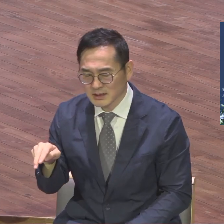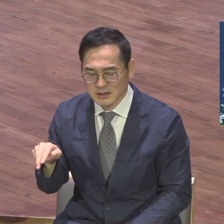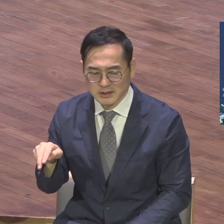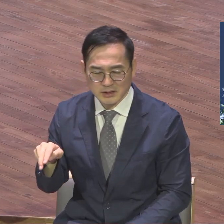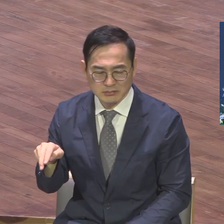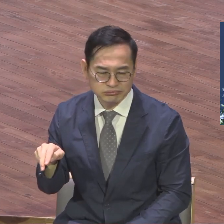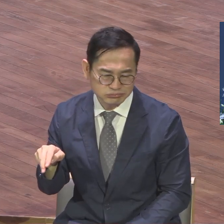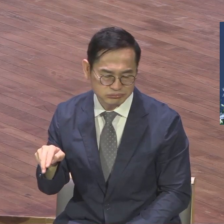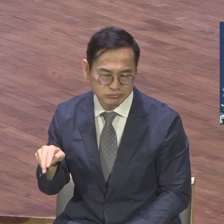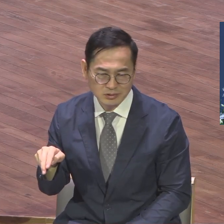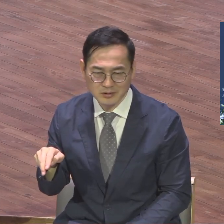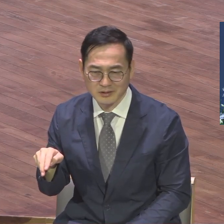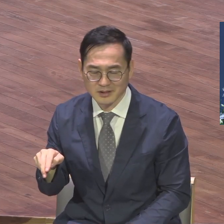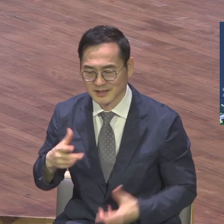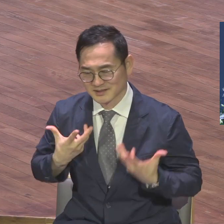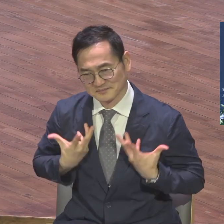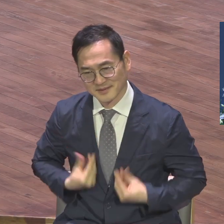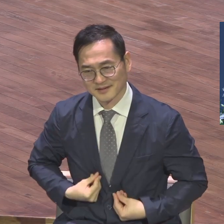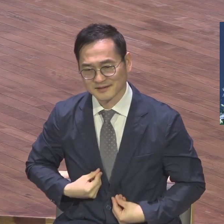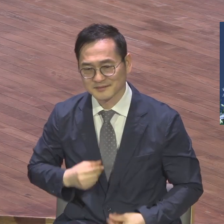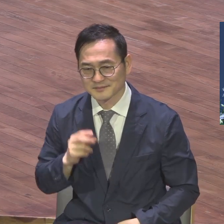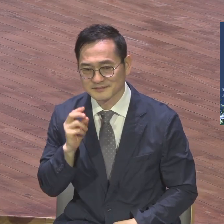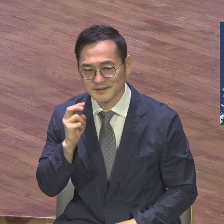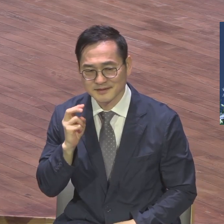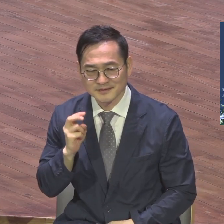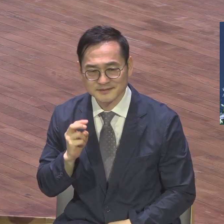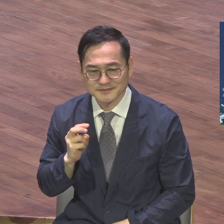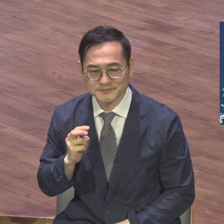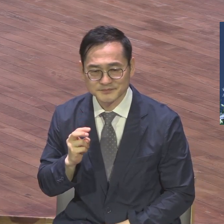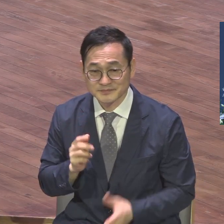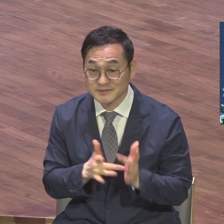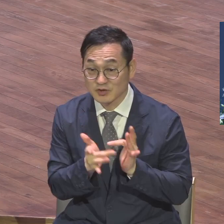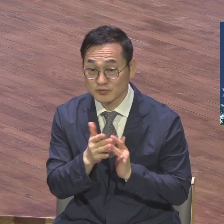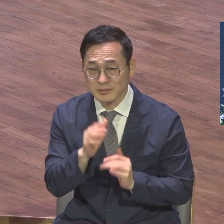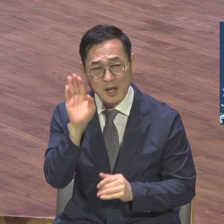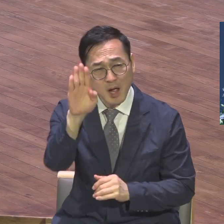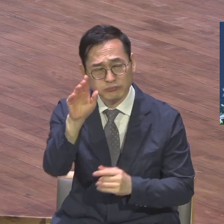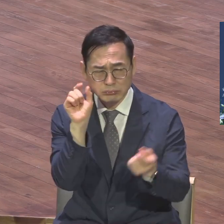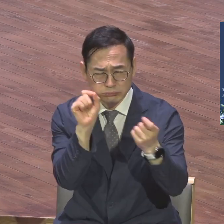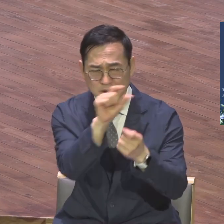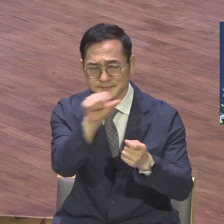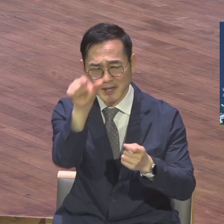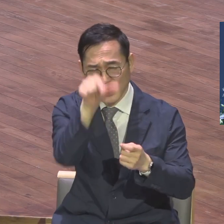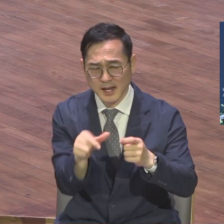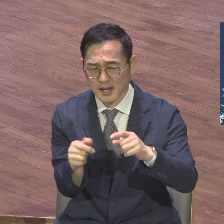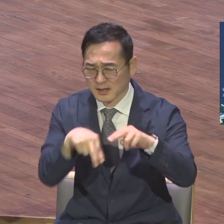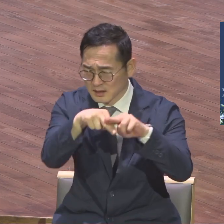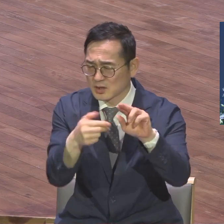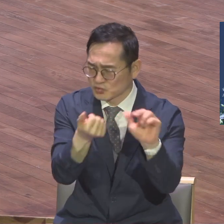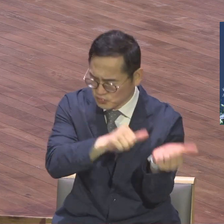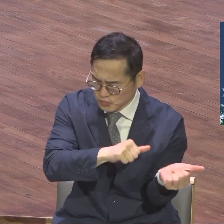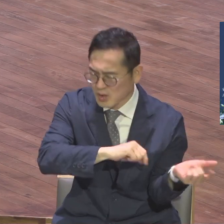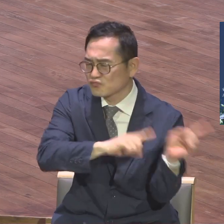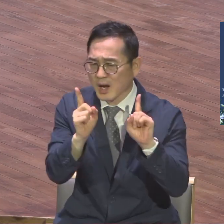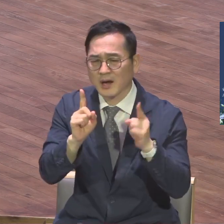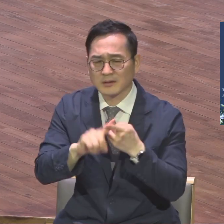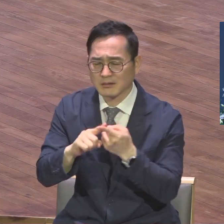있잖아요. 예수님께서는 반복적으로 지금 십자가의 죽음과 부활에 대해서